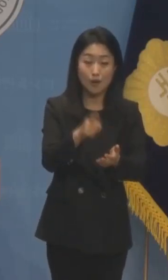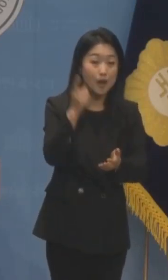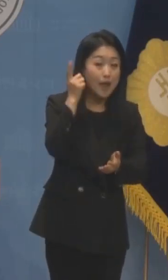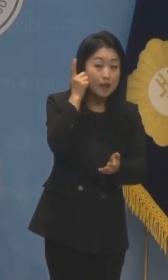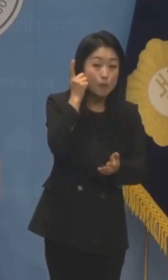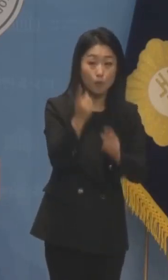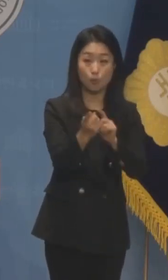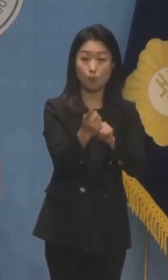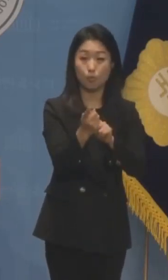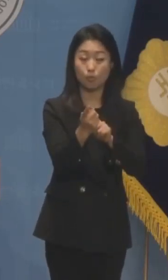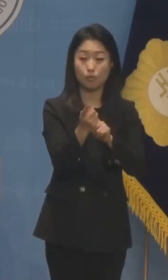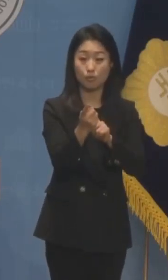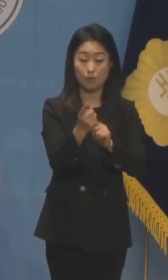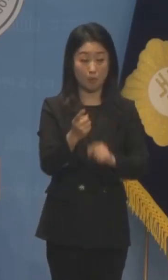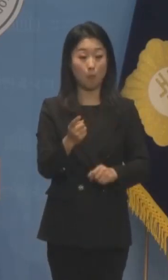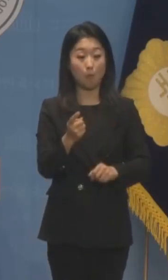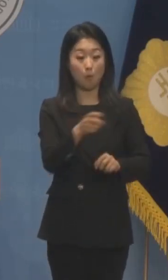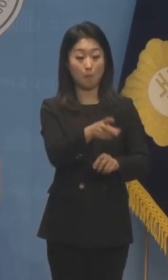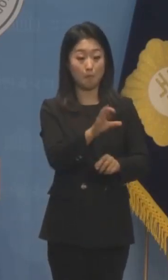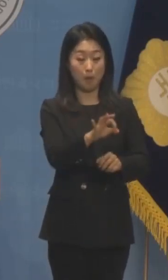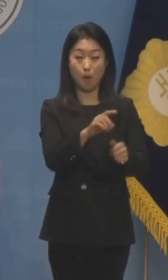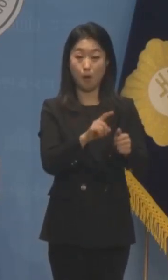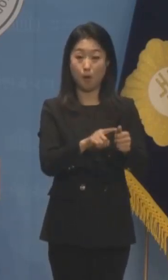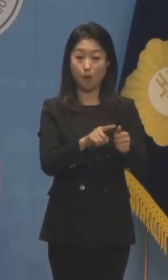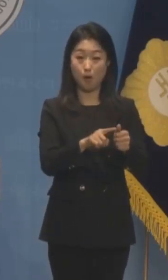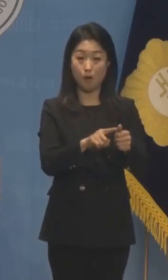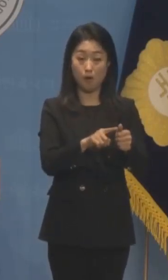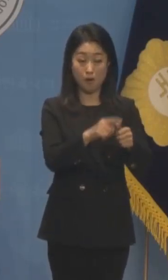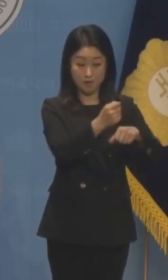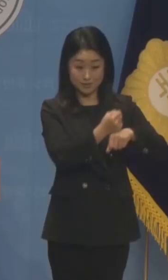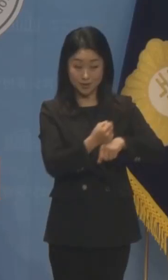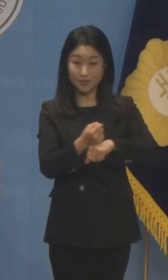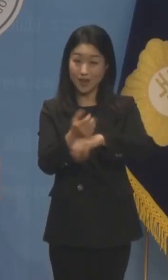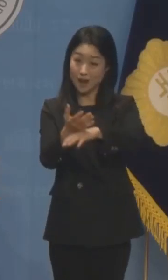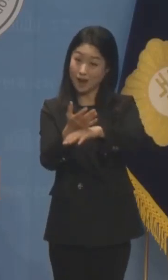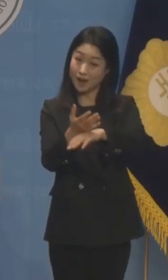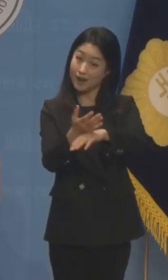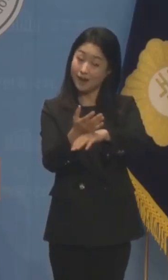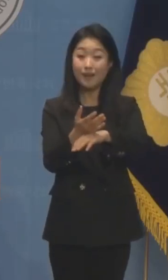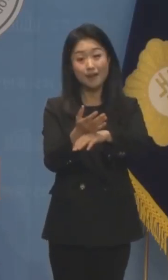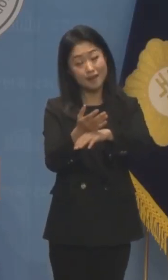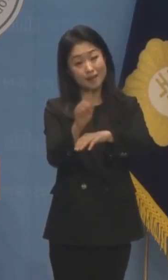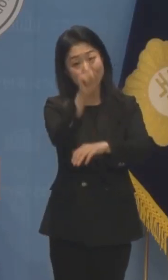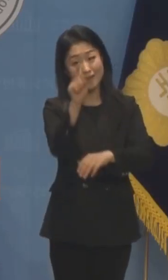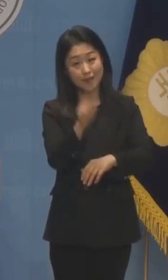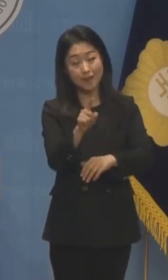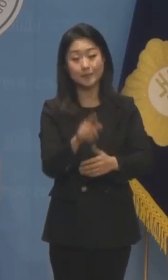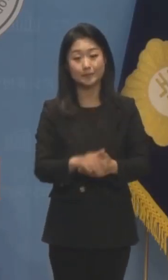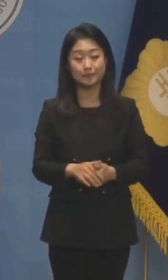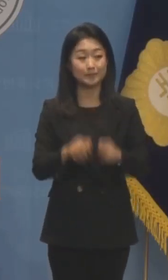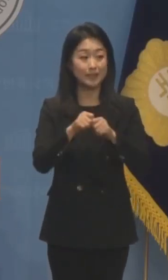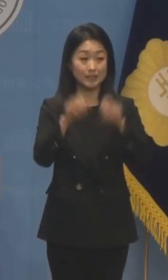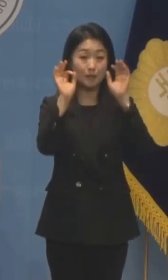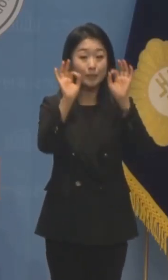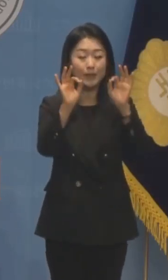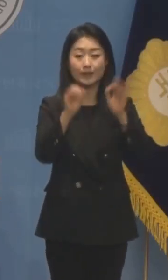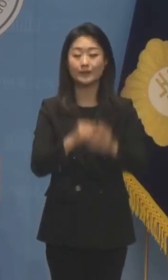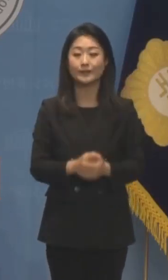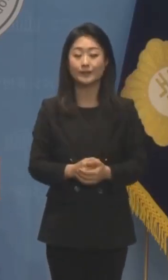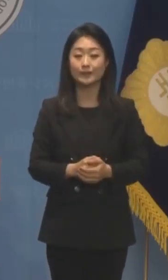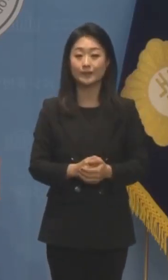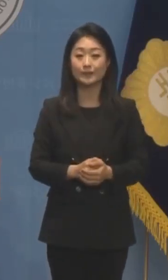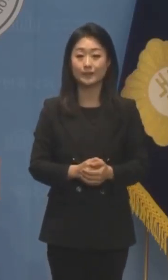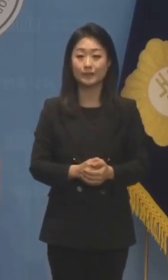변호인이 의뢰인의 의사에 반해 공개적으로 말하지는 않았을 것입니다. 하나씩 따져보겠습니다.